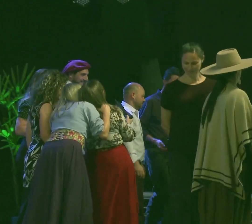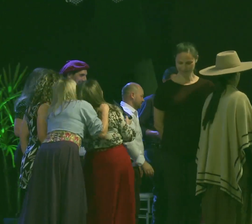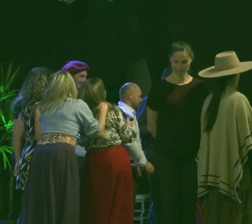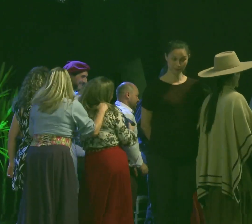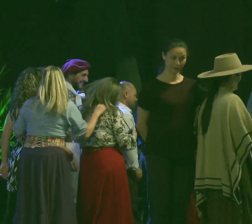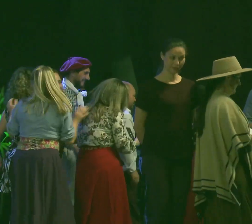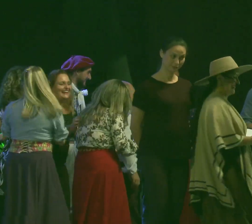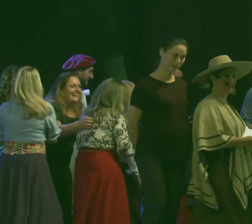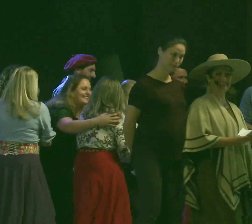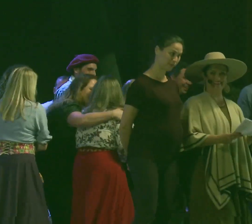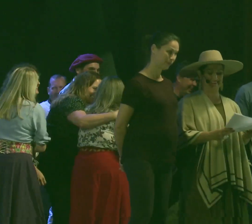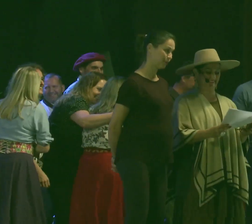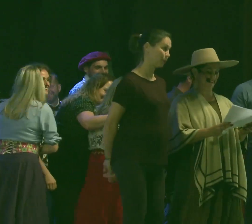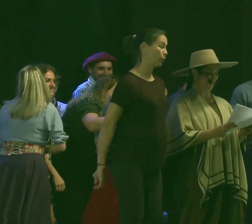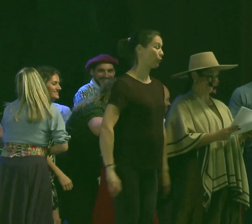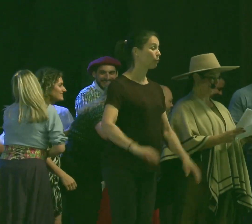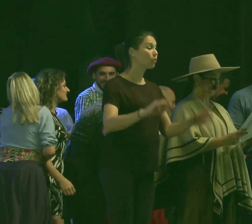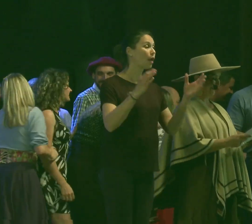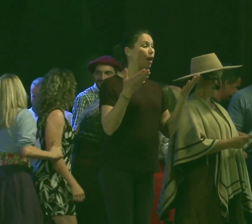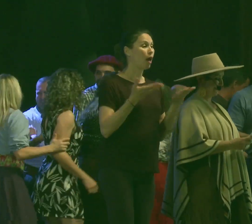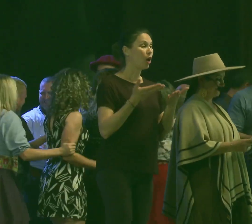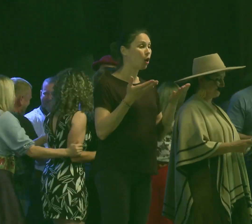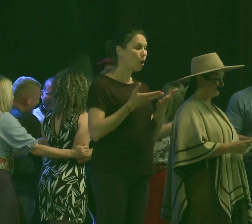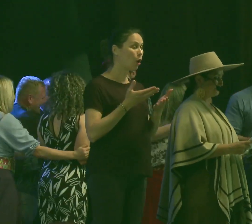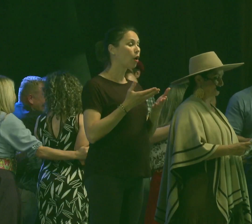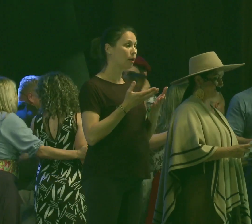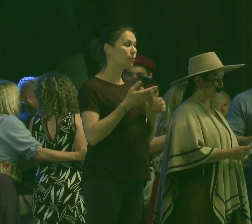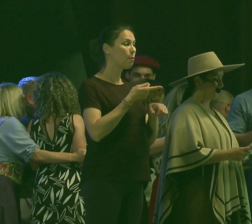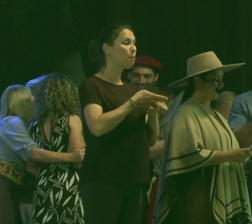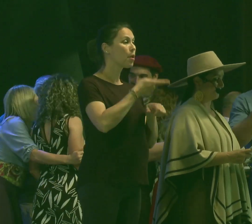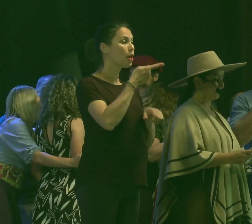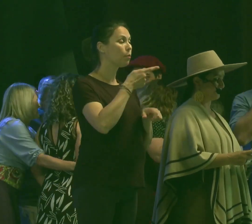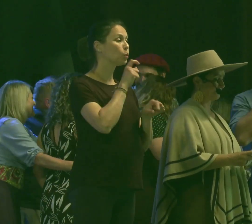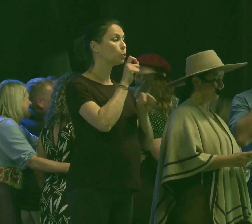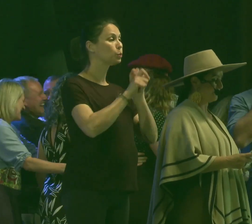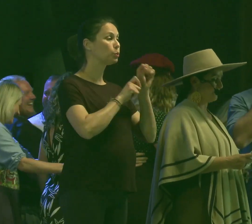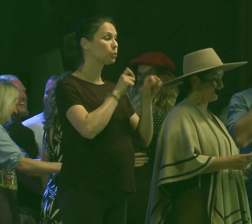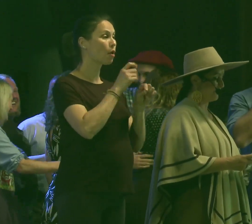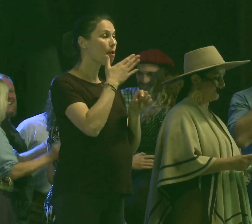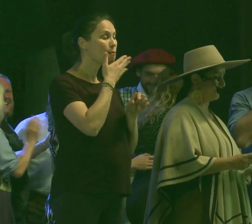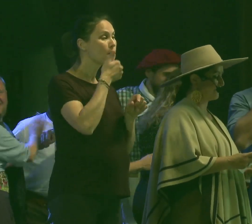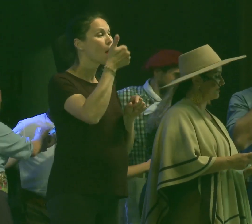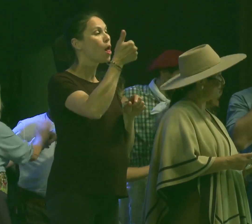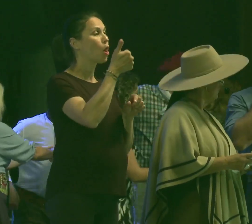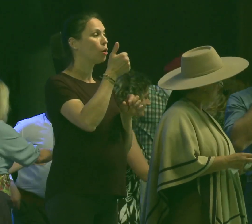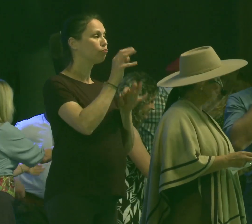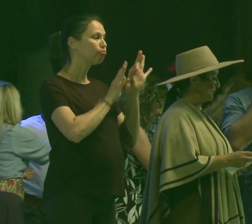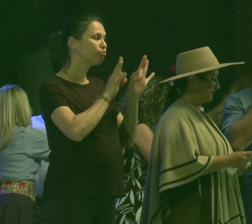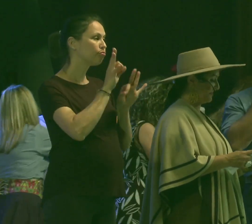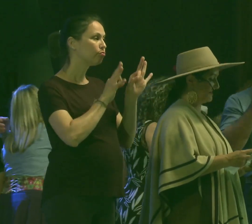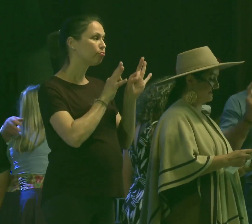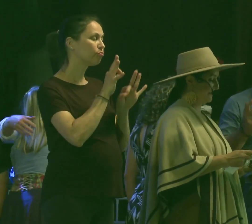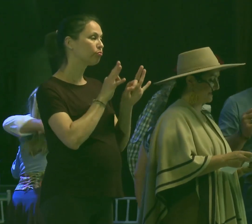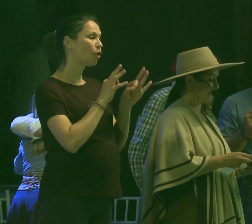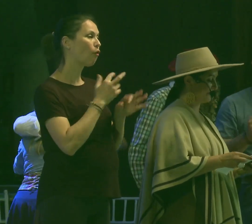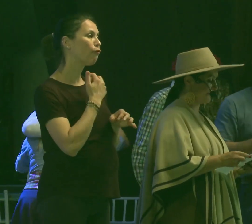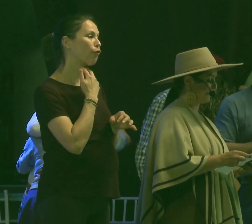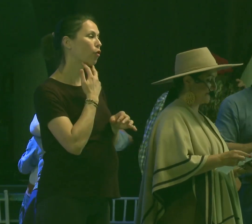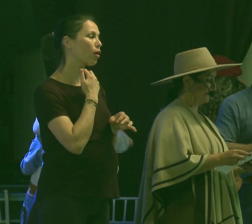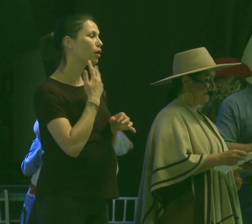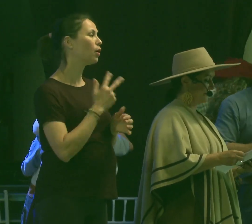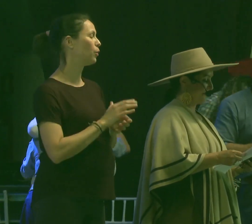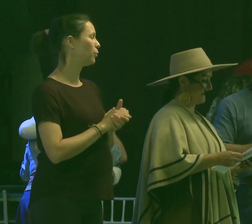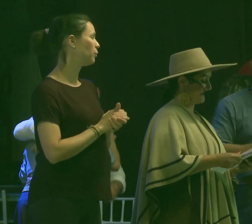Ana, troféu de melhor arranjo vocal do Festival Canto de Luz,